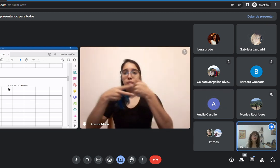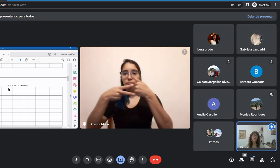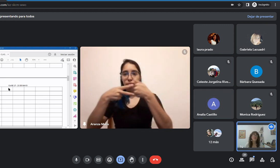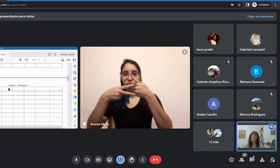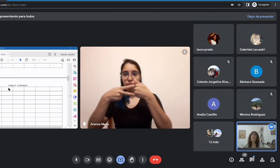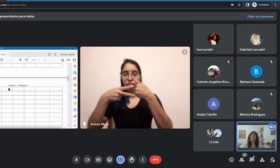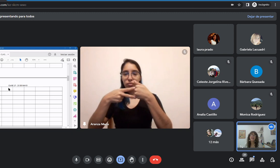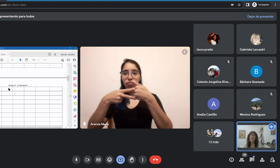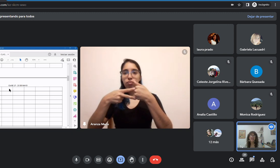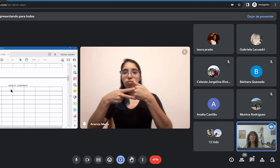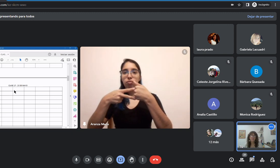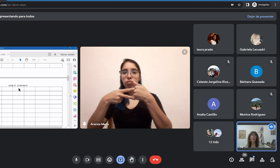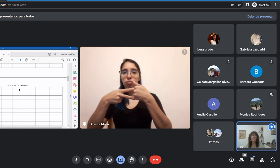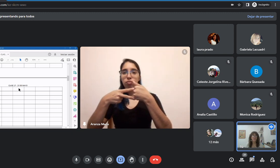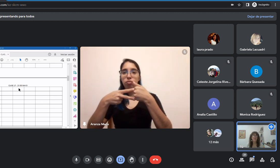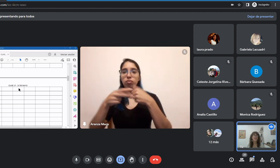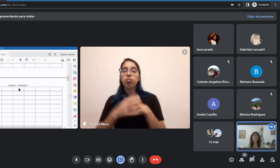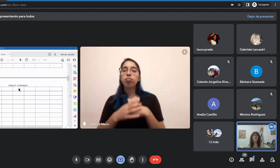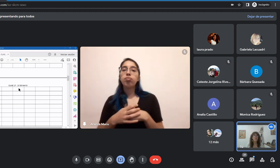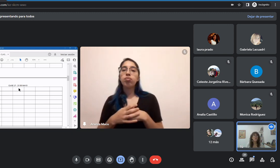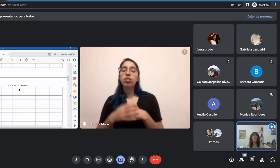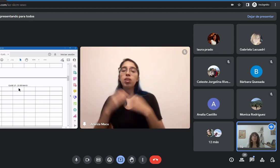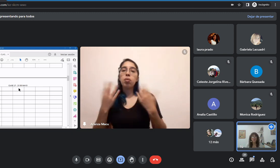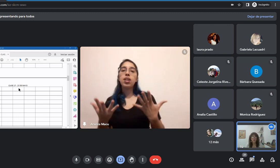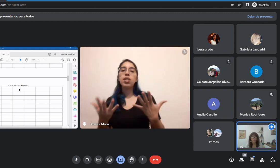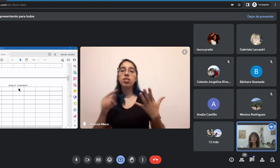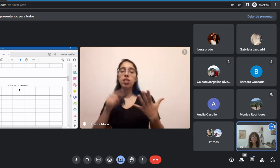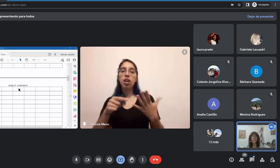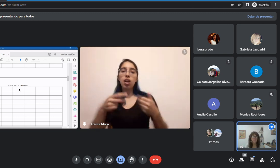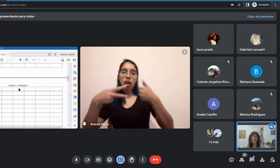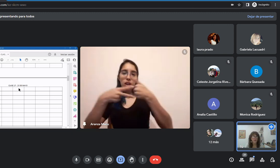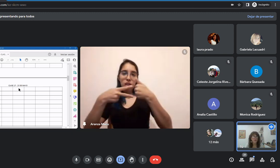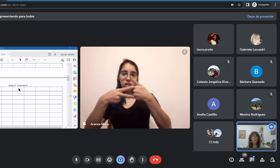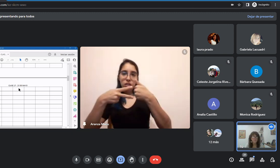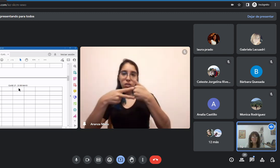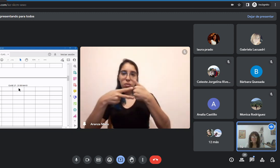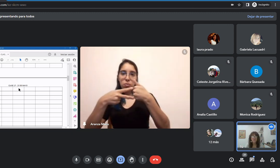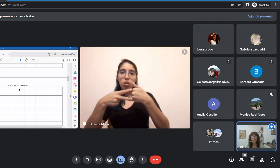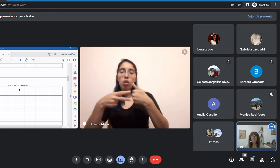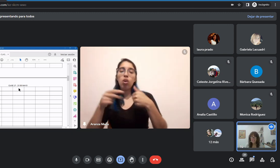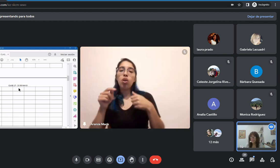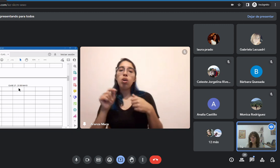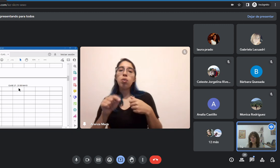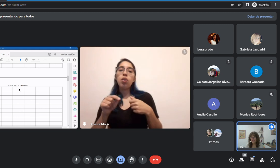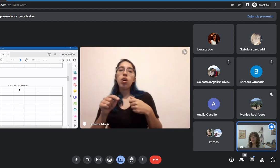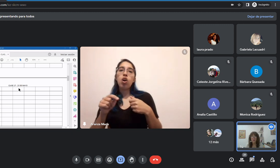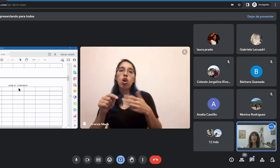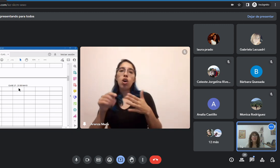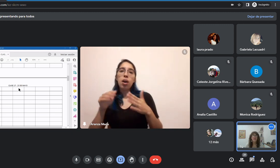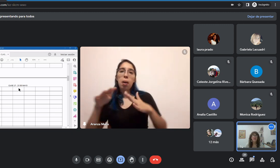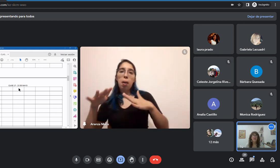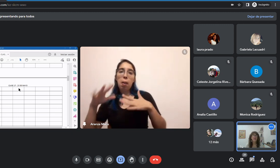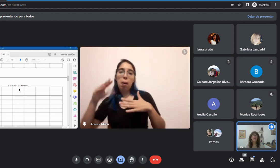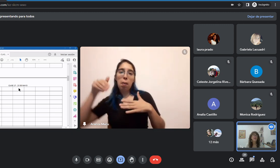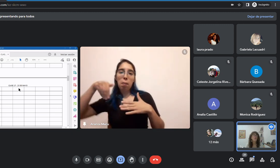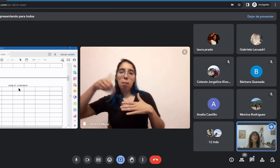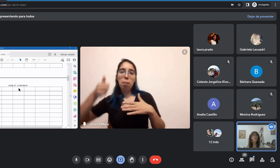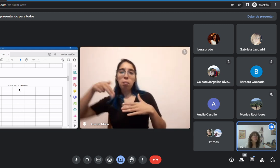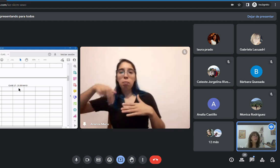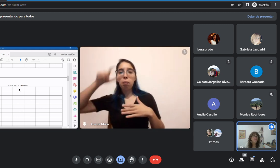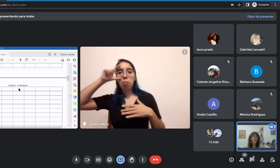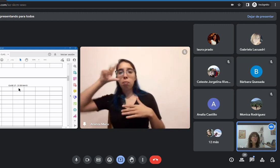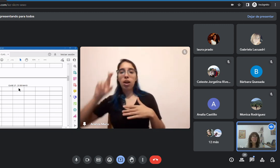de manera, porque en inglés se usa mucho ese adverbio, o sea, esa terminación. Y cuando uno lo